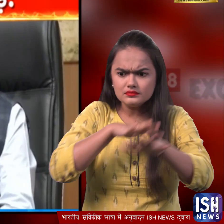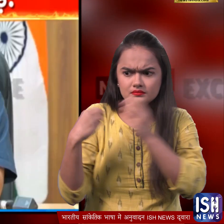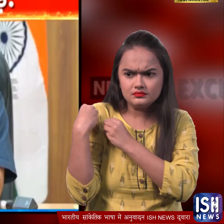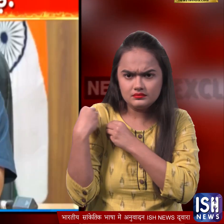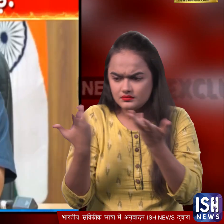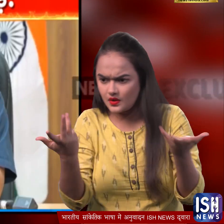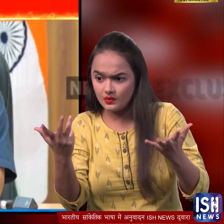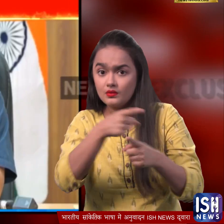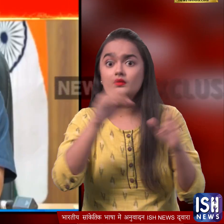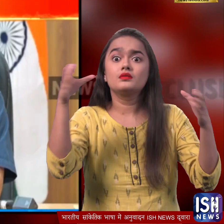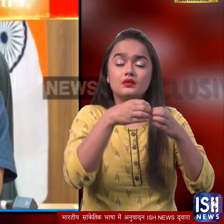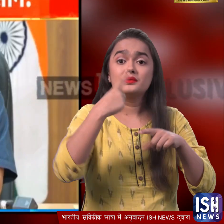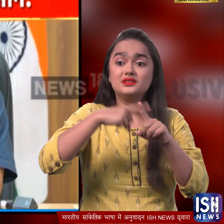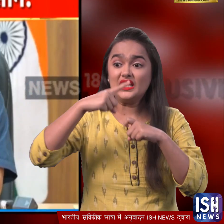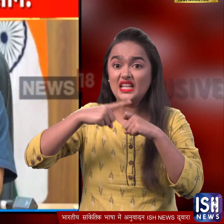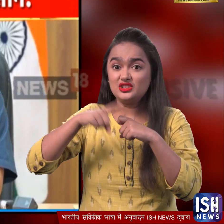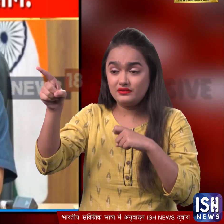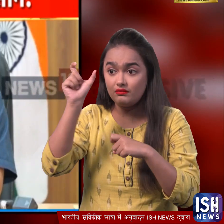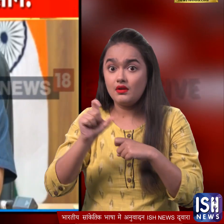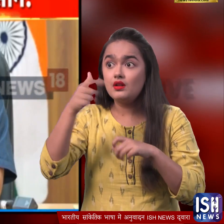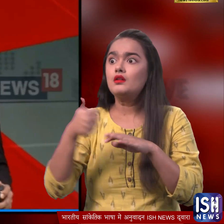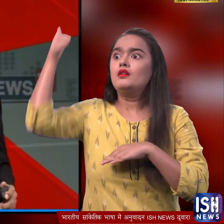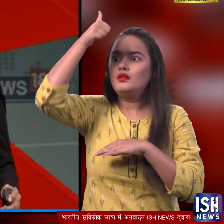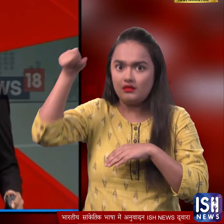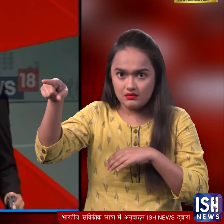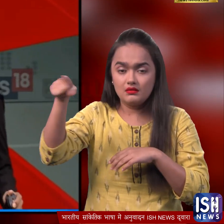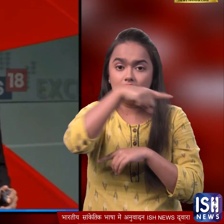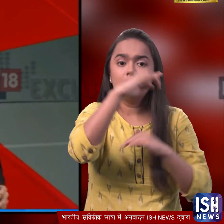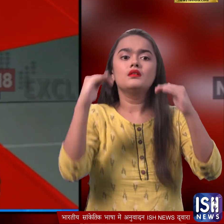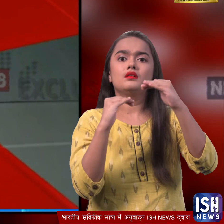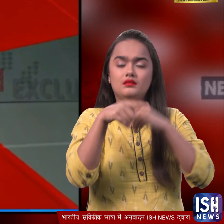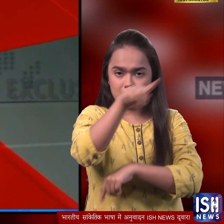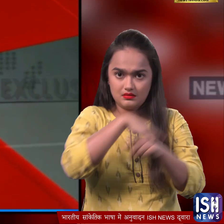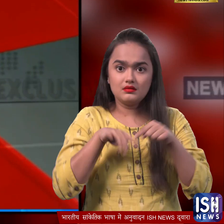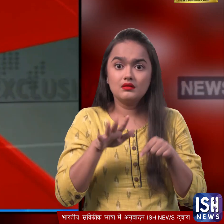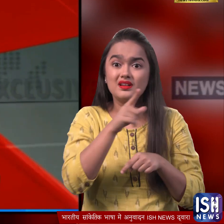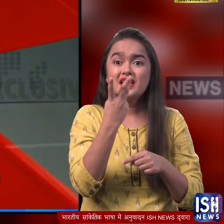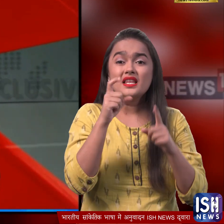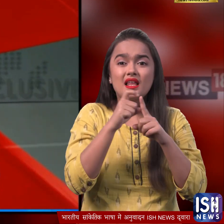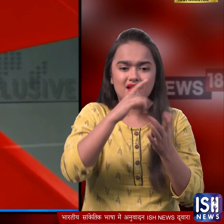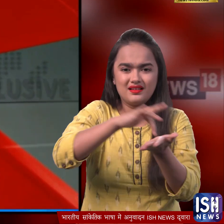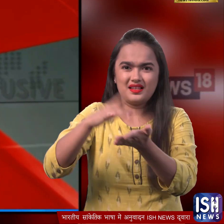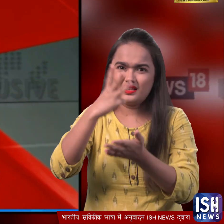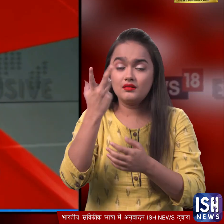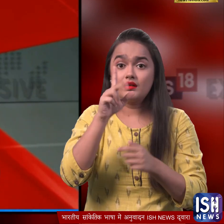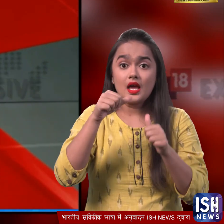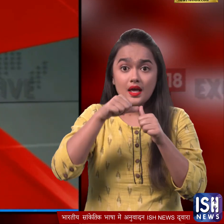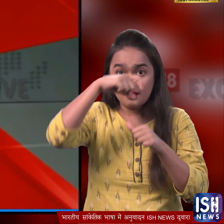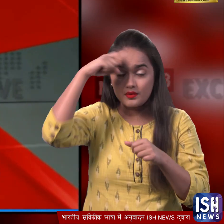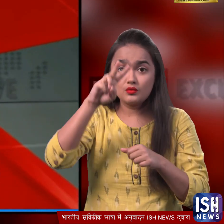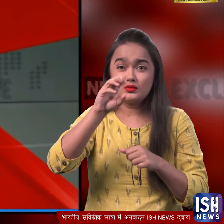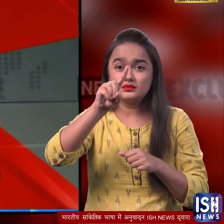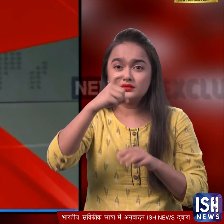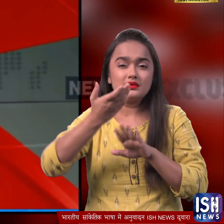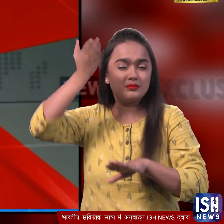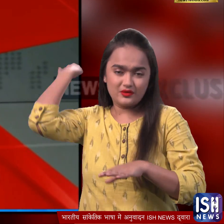अध्यक्ष हैं और केजरीवाल इस अथॉरिटी के उपाध्यक्ष हैं। सौभाग्य की बात है कि दिल्ली में तीनों नगर निगमों के चुनाव अप्रैल 2017 में हुए